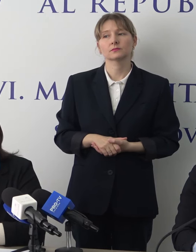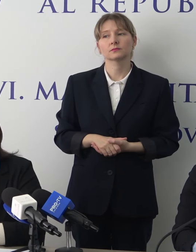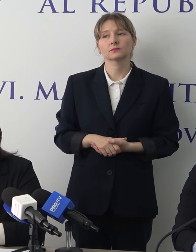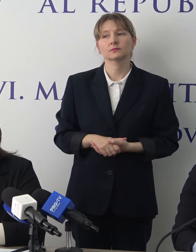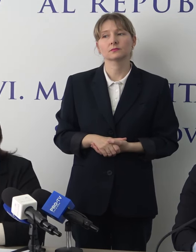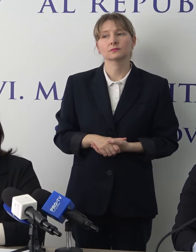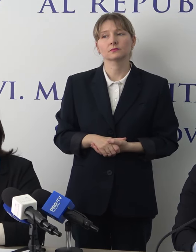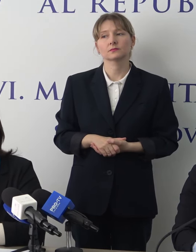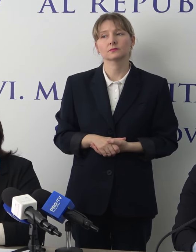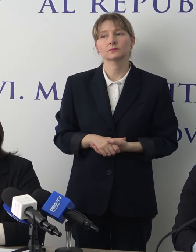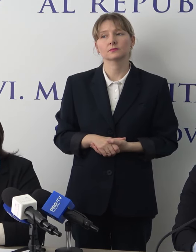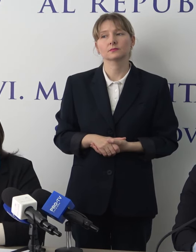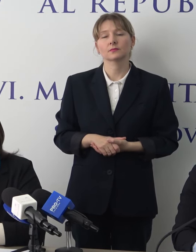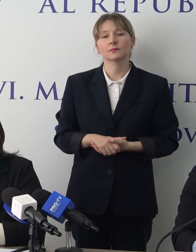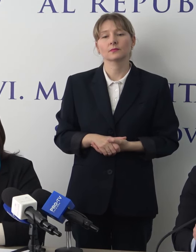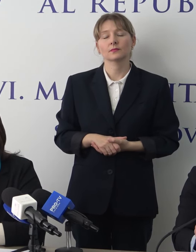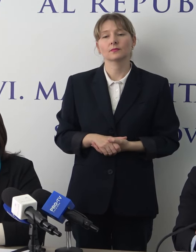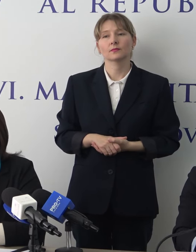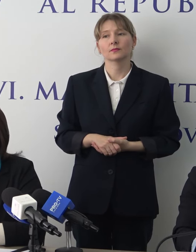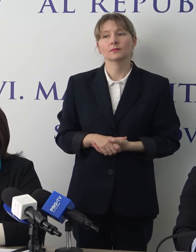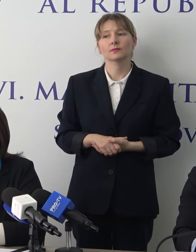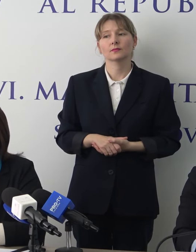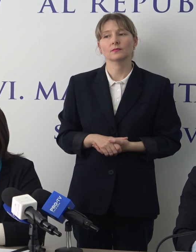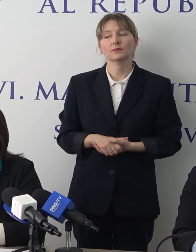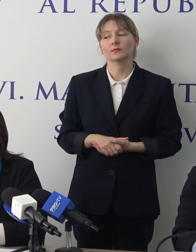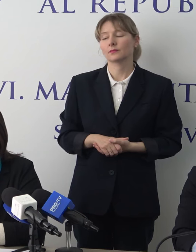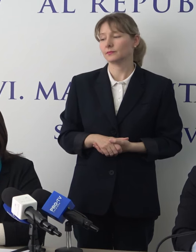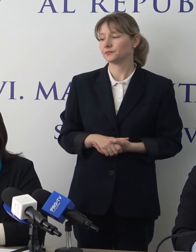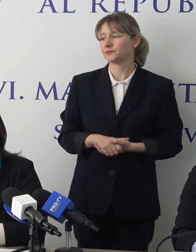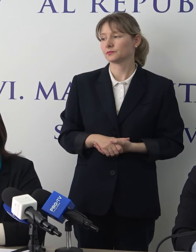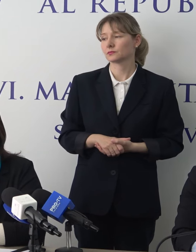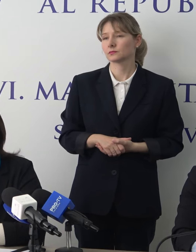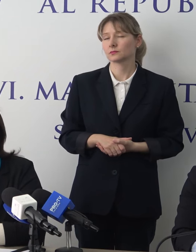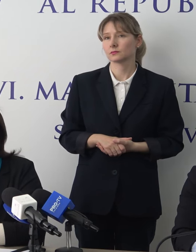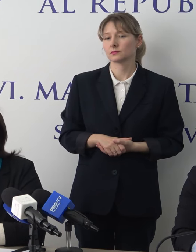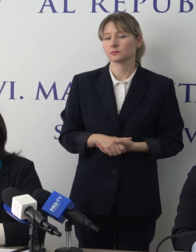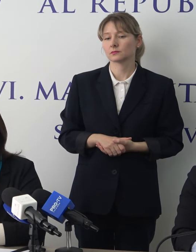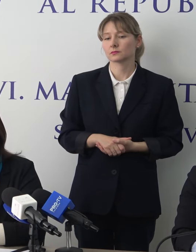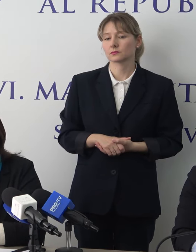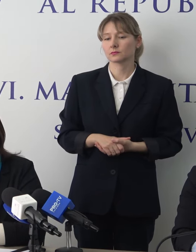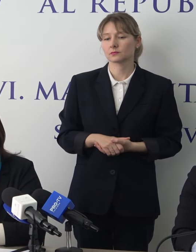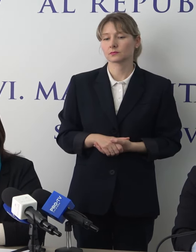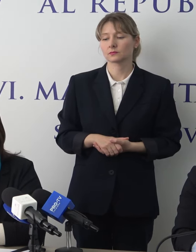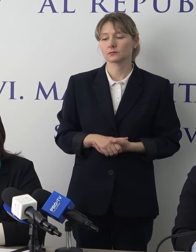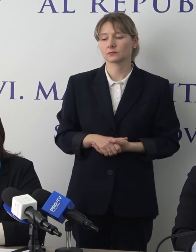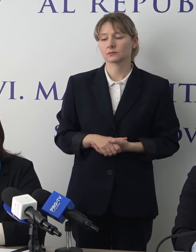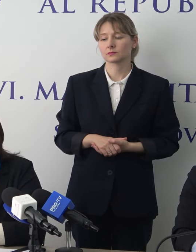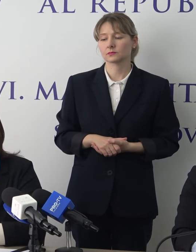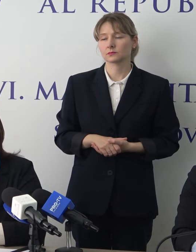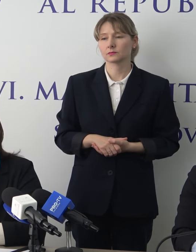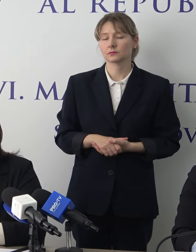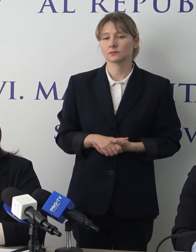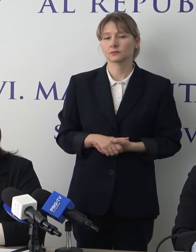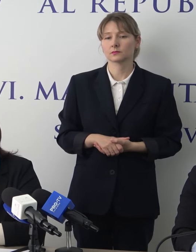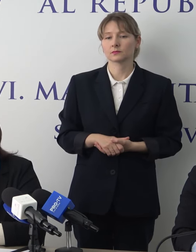is its human resources. While infrastructure, policies, and funding undoubtedly play crucial roles, it is the